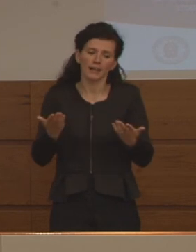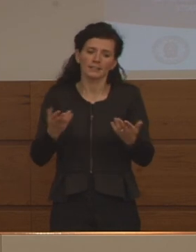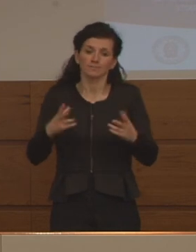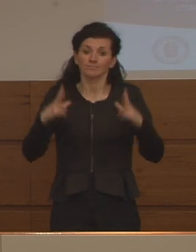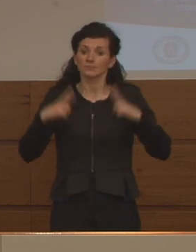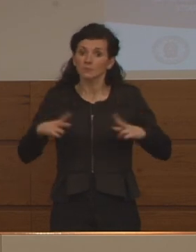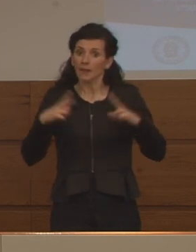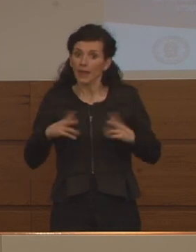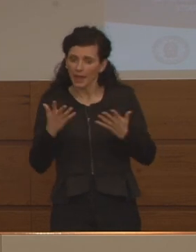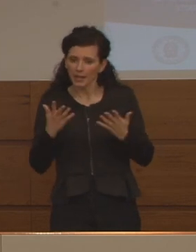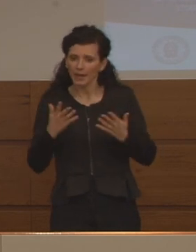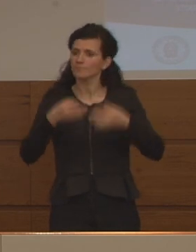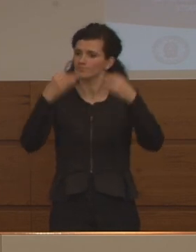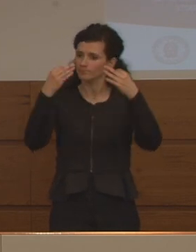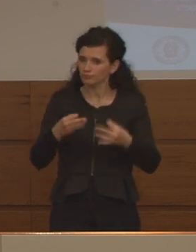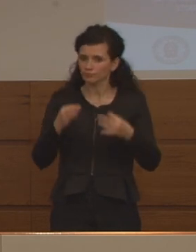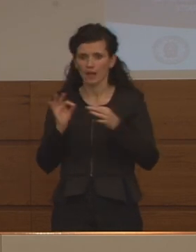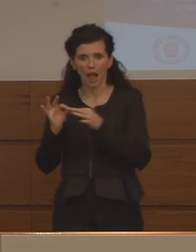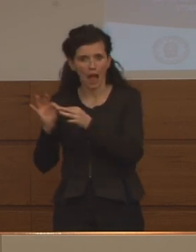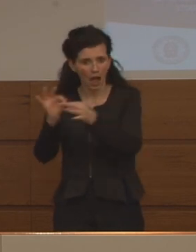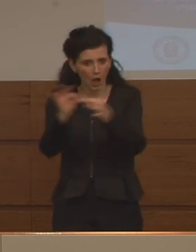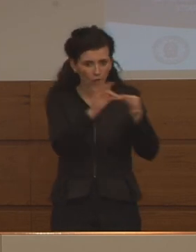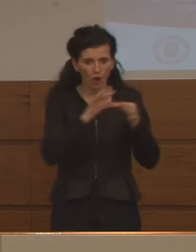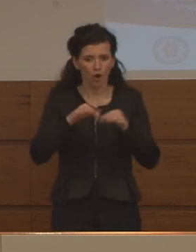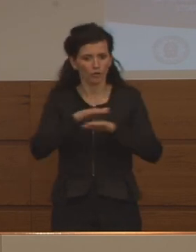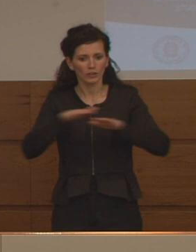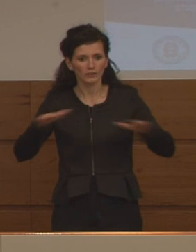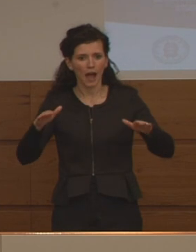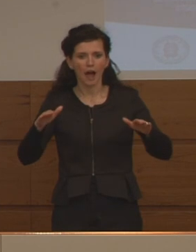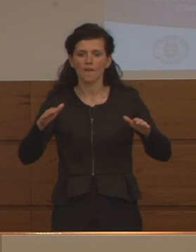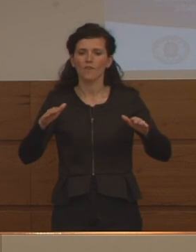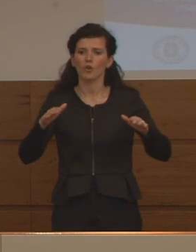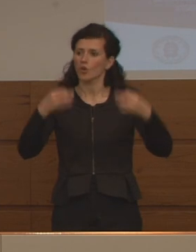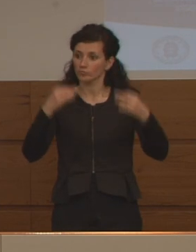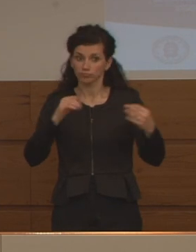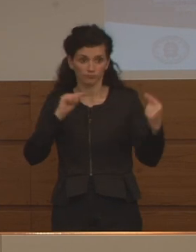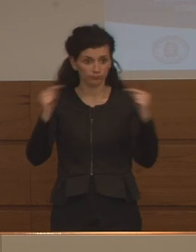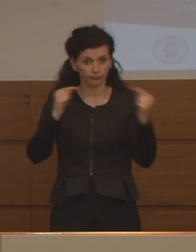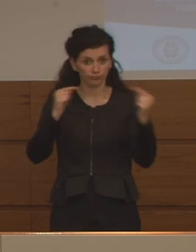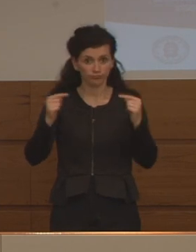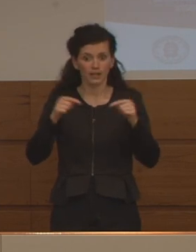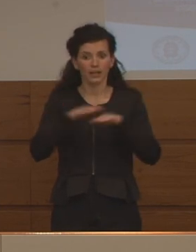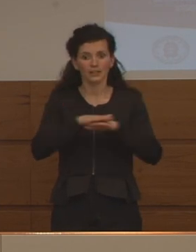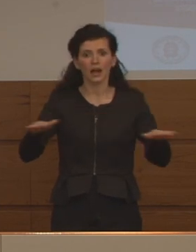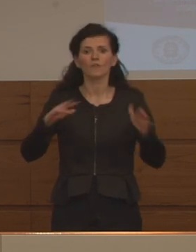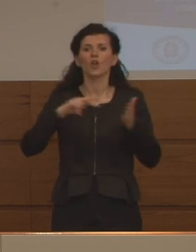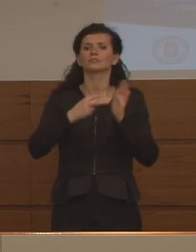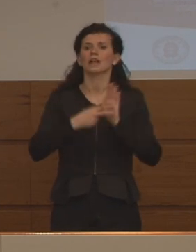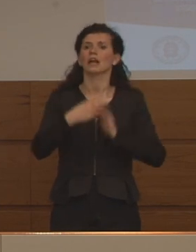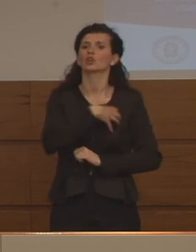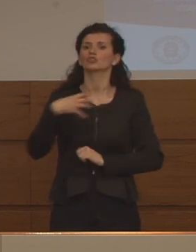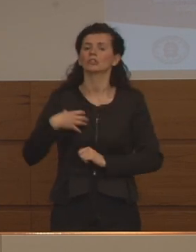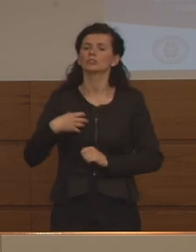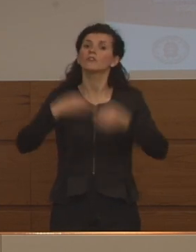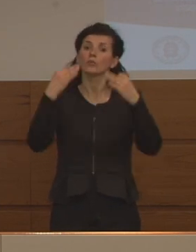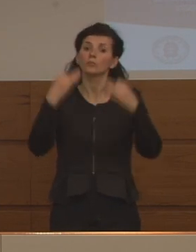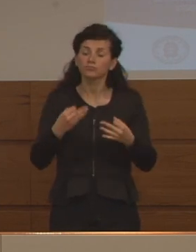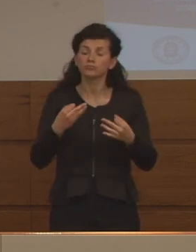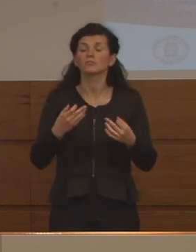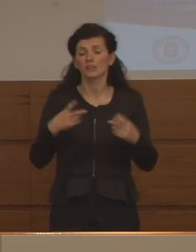definire a livello di tavolo del comitato tecnico scientifico poi trovi piena collaborazione